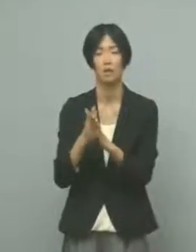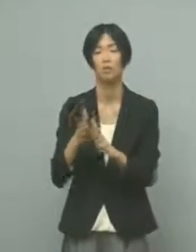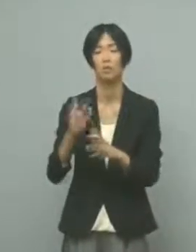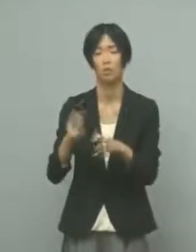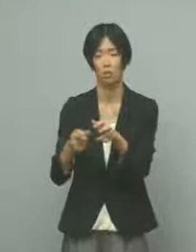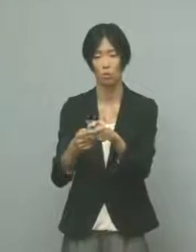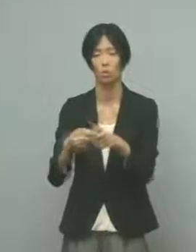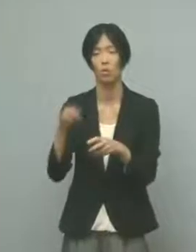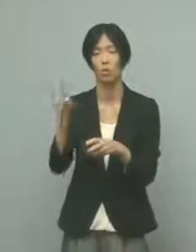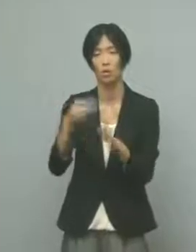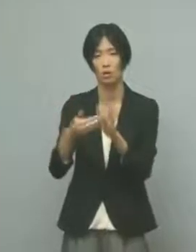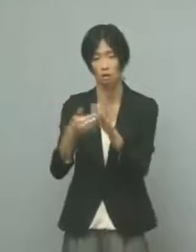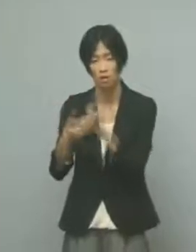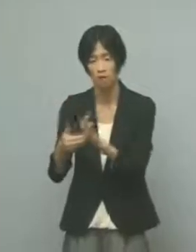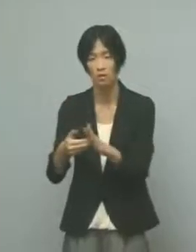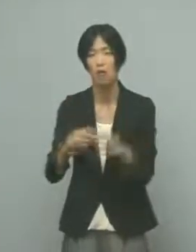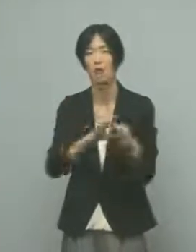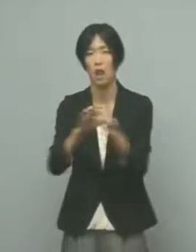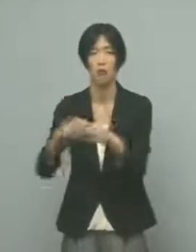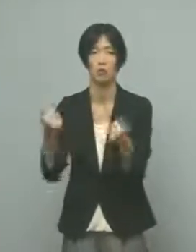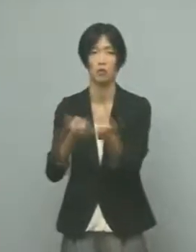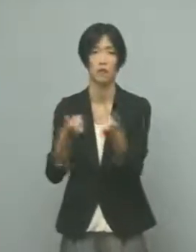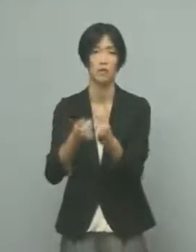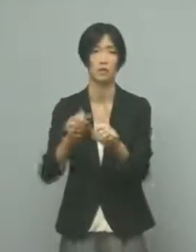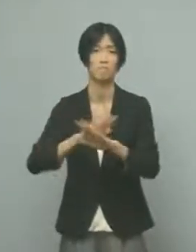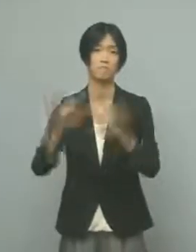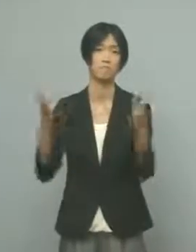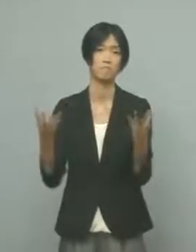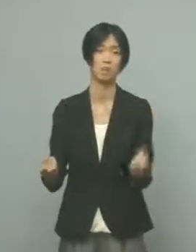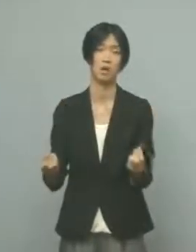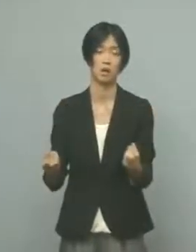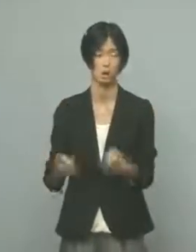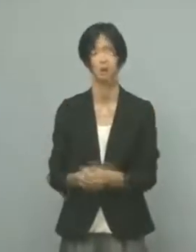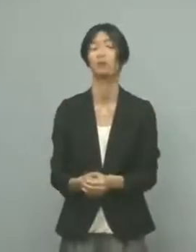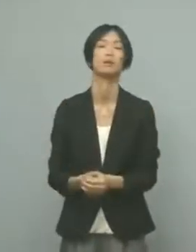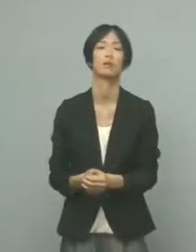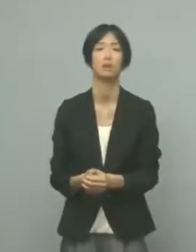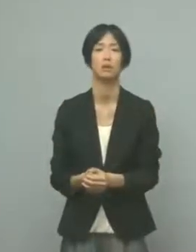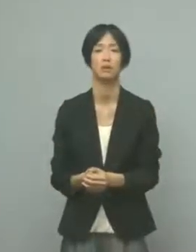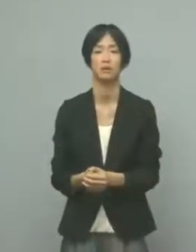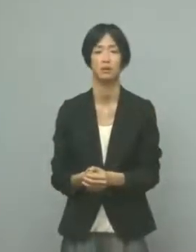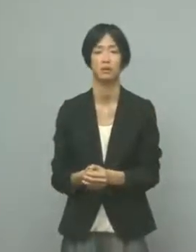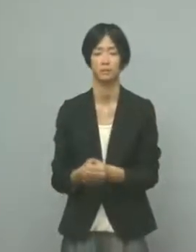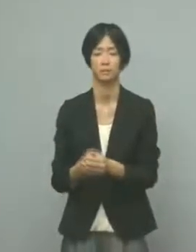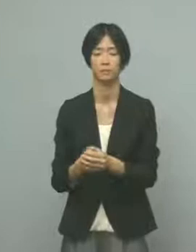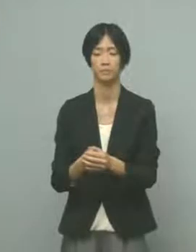携会議を開催いたしました。新